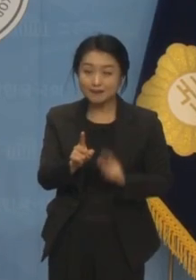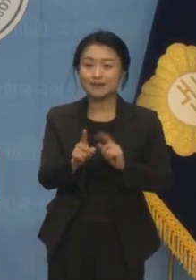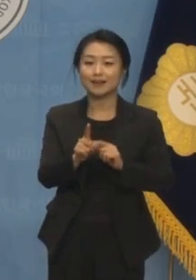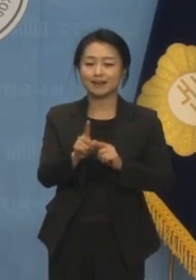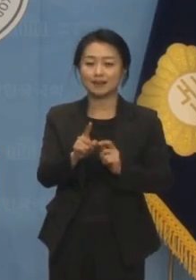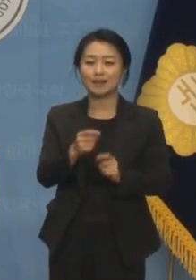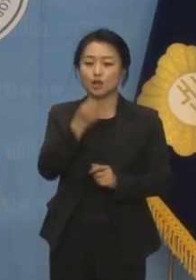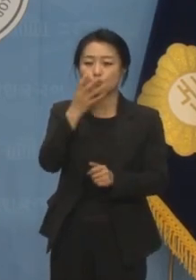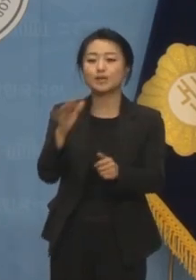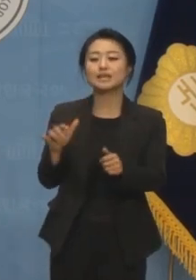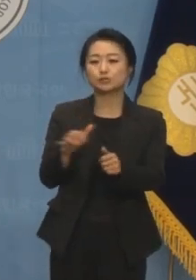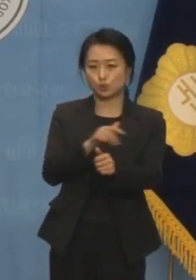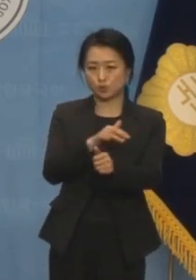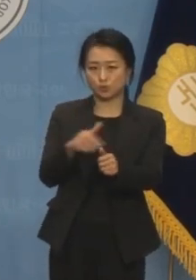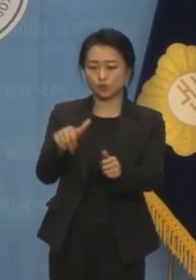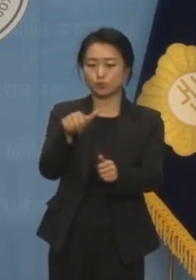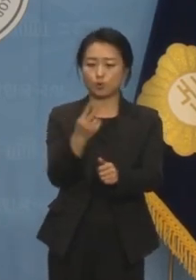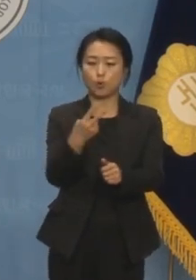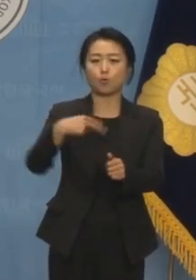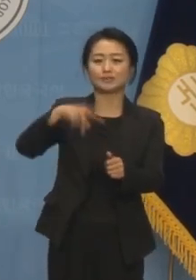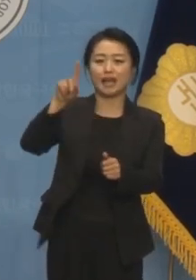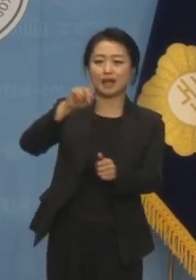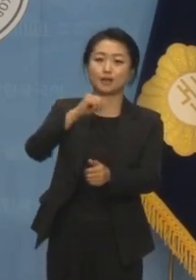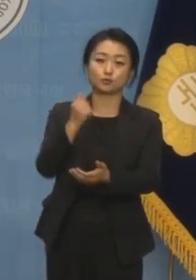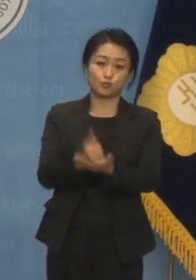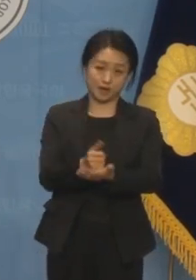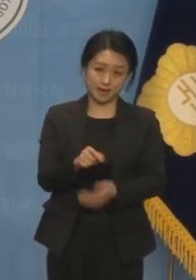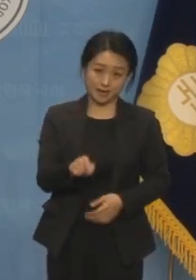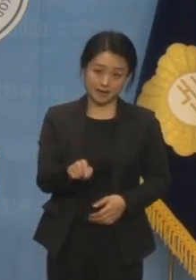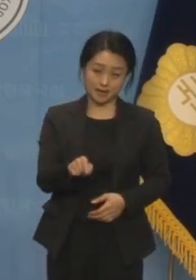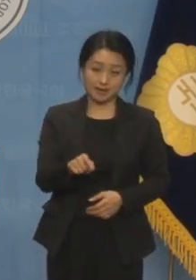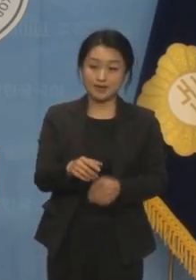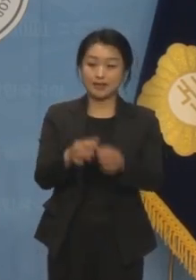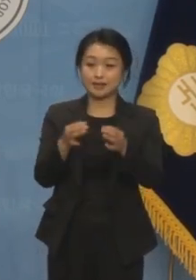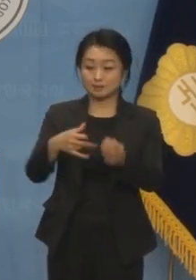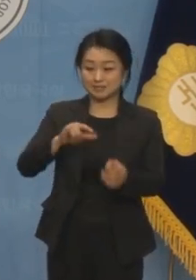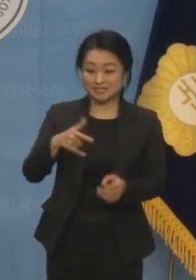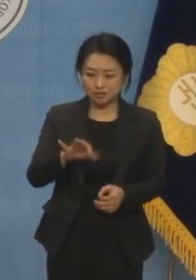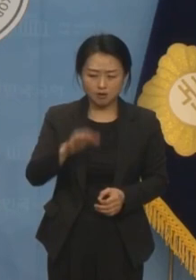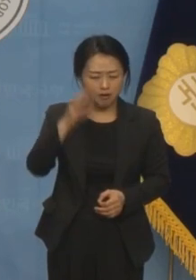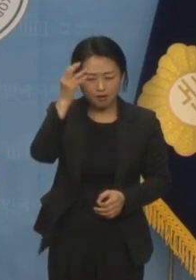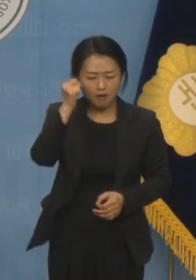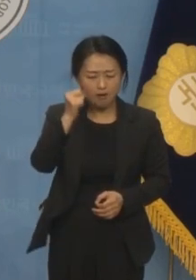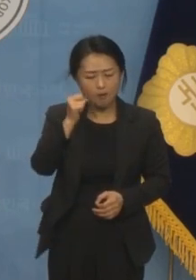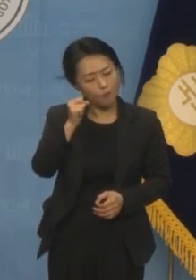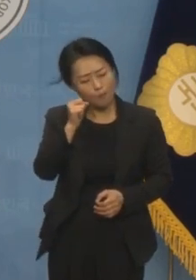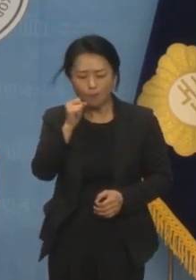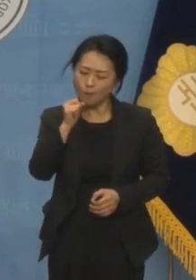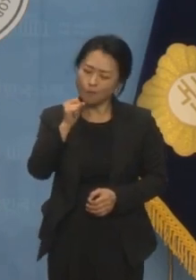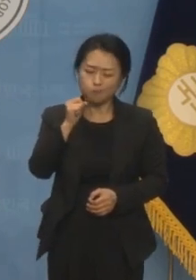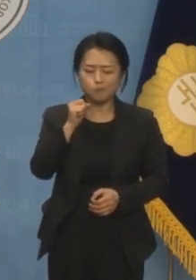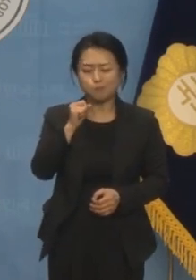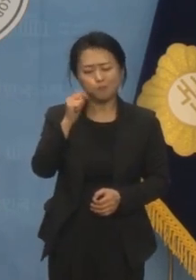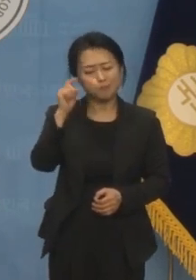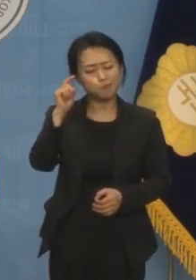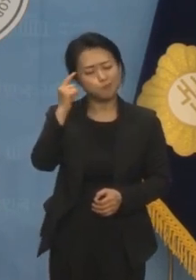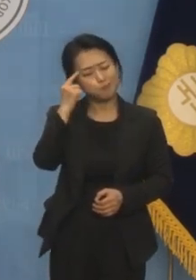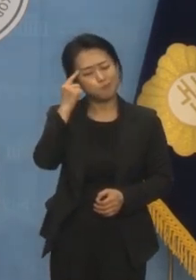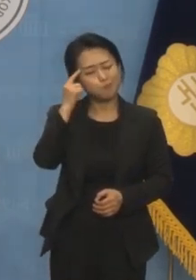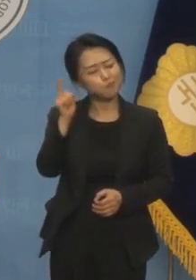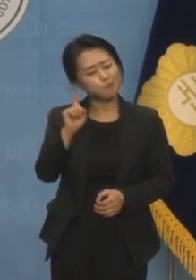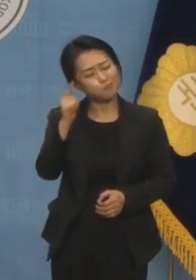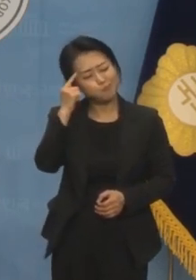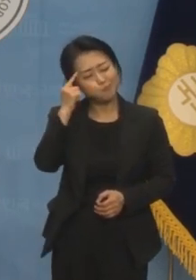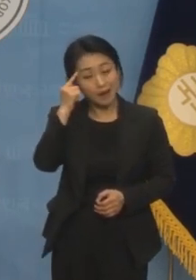관계없이 위증교사에 해당합니다. 그러니까 김진성 씨가 기억이 나지 않는다고 한 부분을